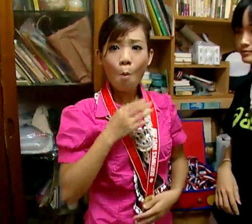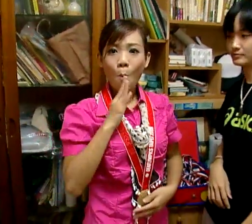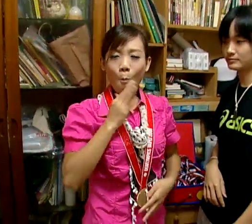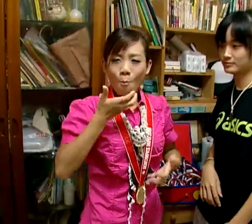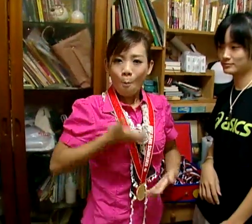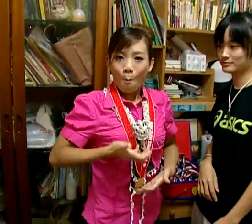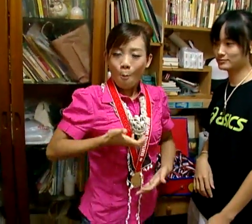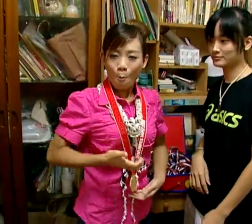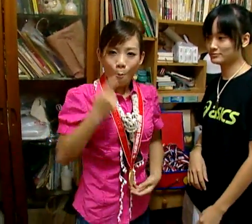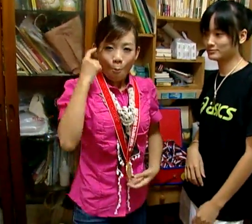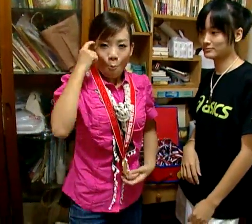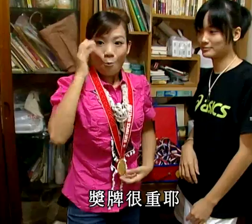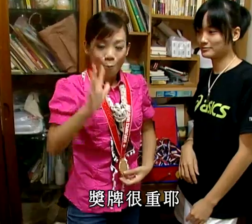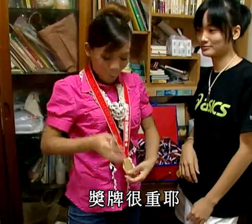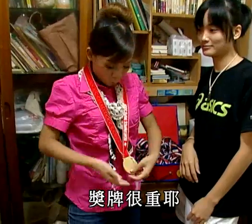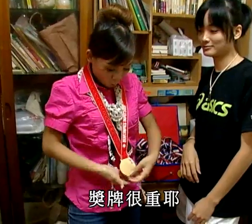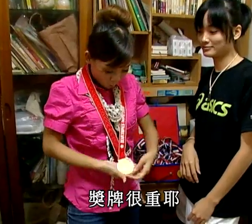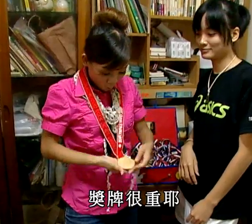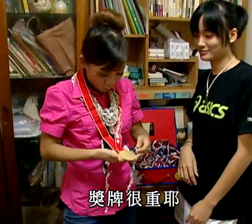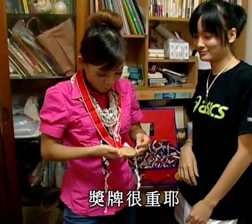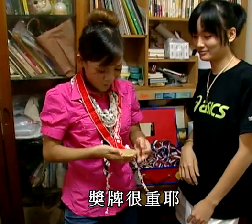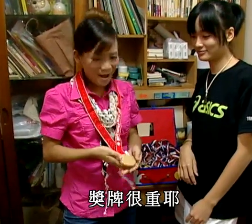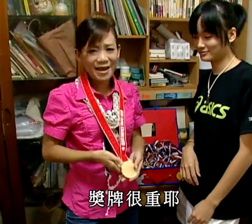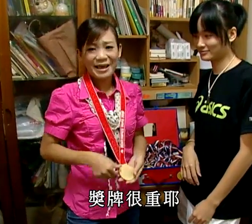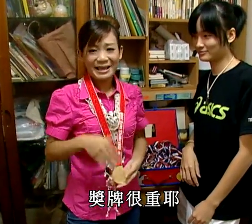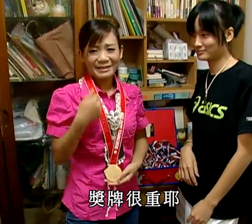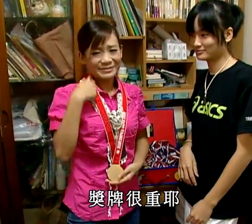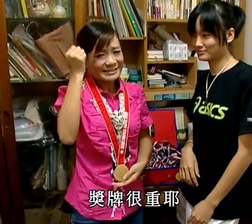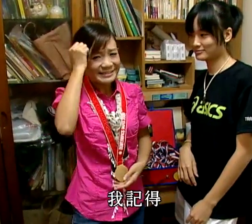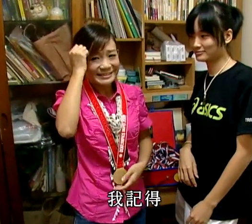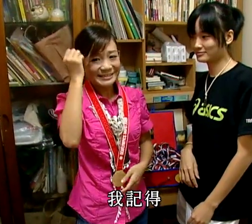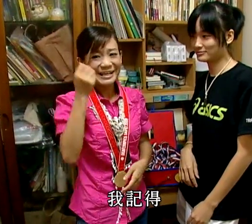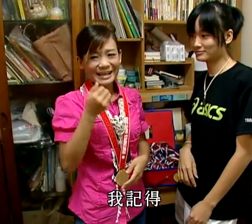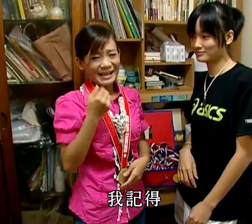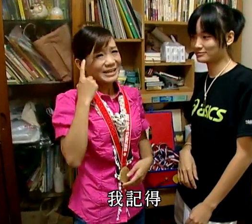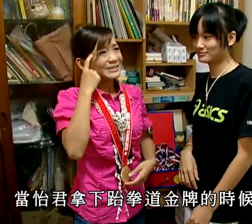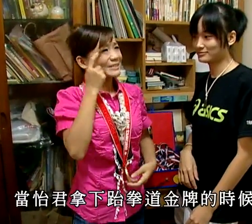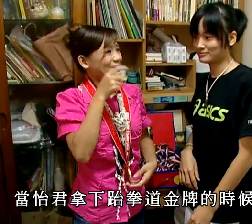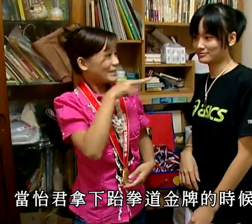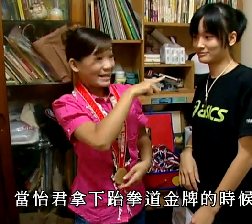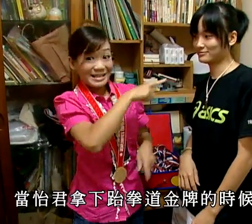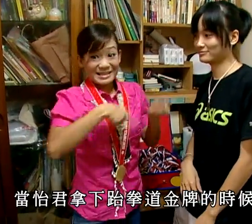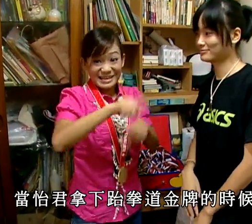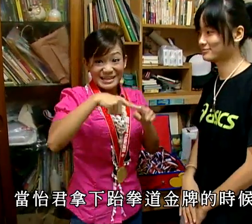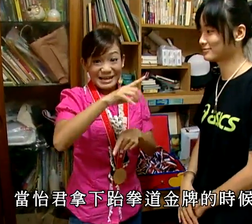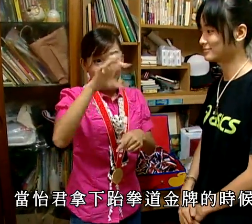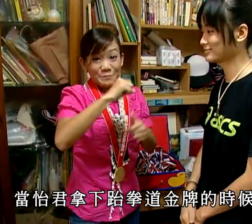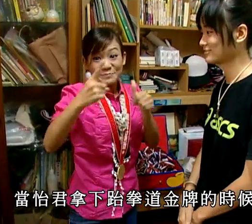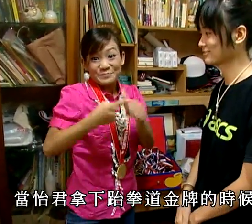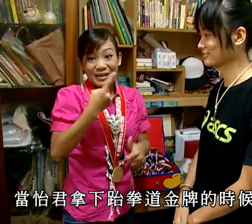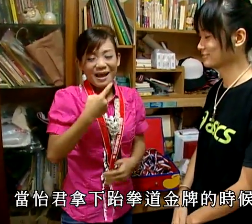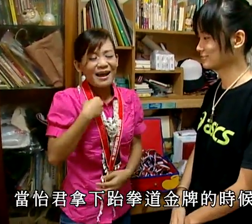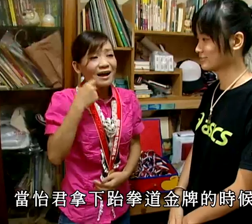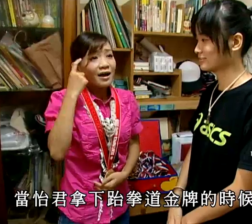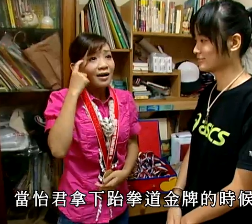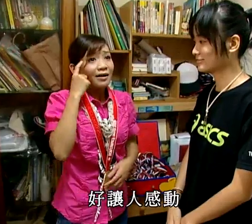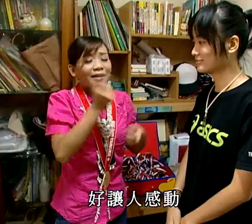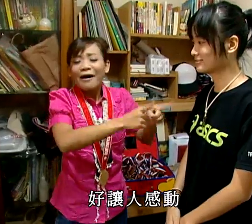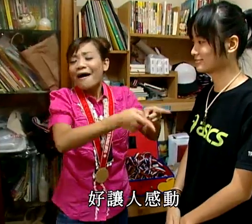哇，奖牌很重哎！哦，我记得。当怡君拿下跆拳道金牌的时候，好让人感